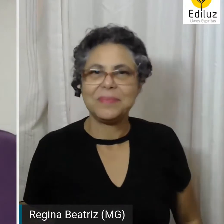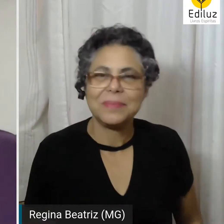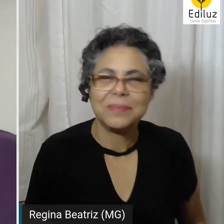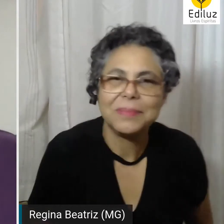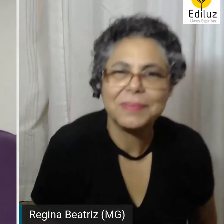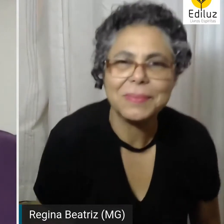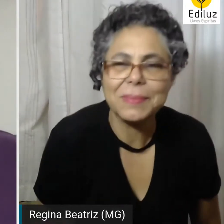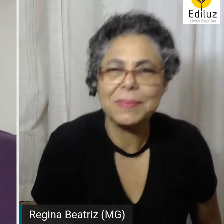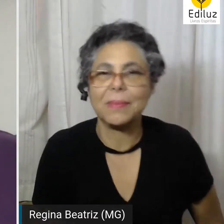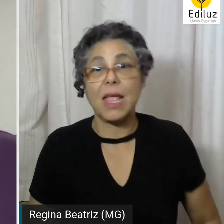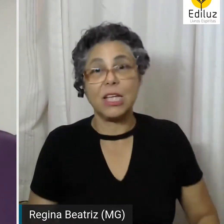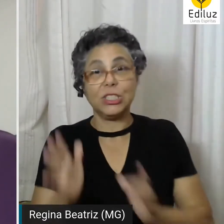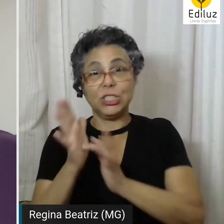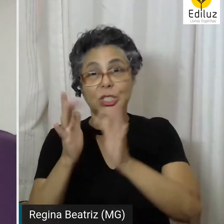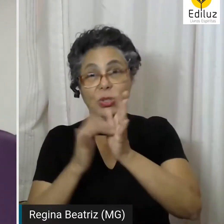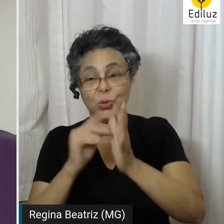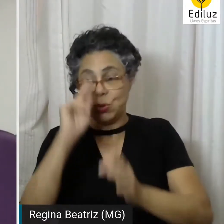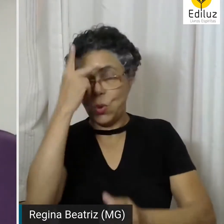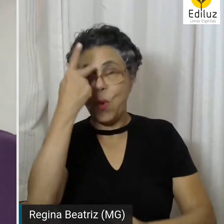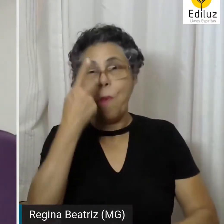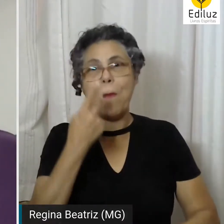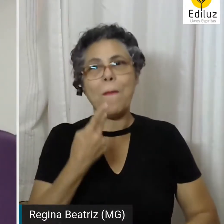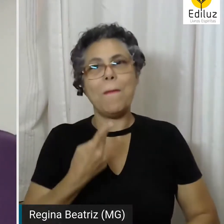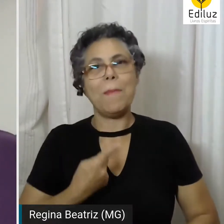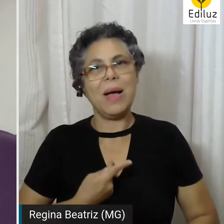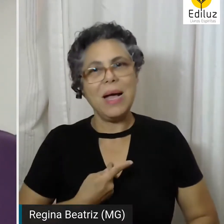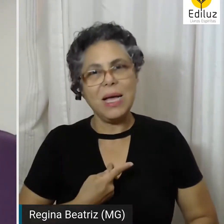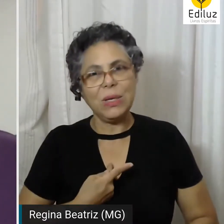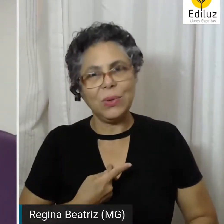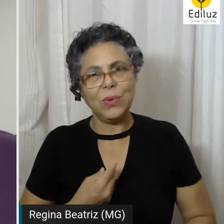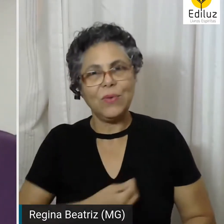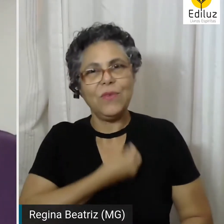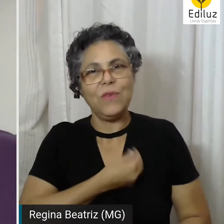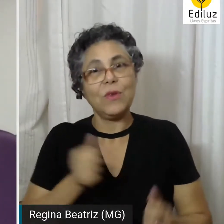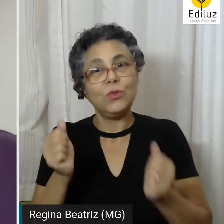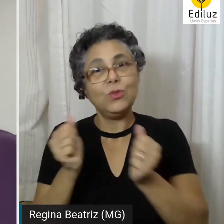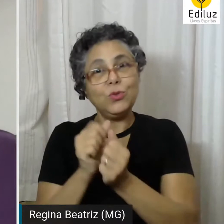Jesus humano viveu entre nós,